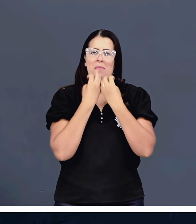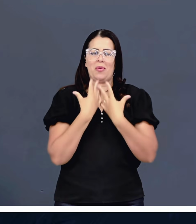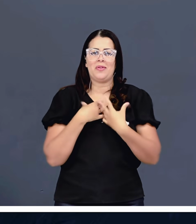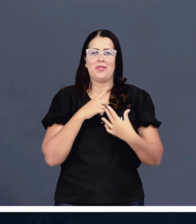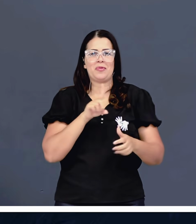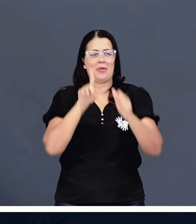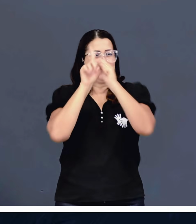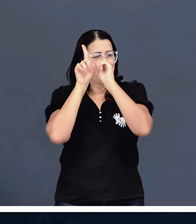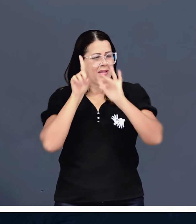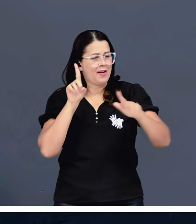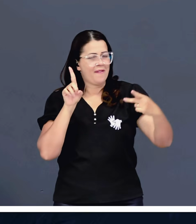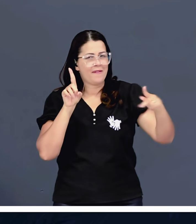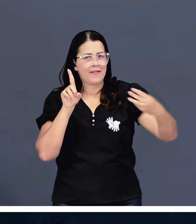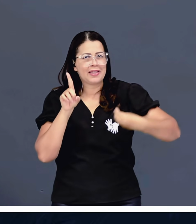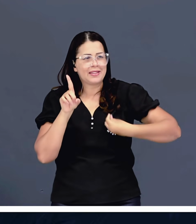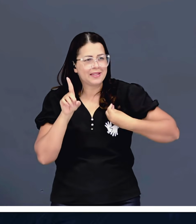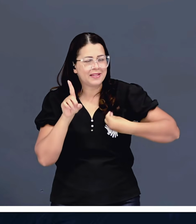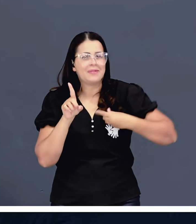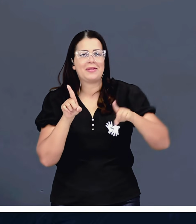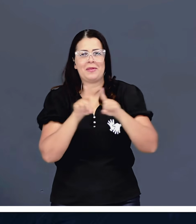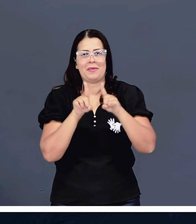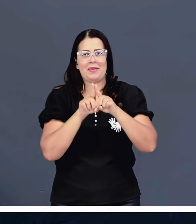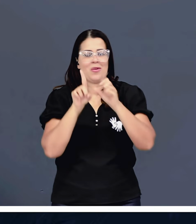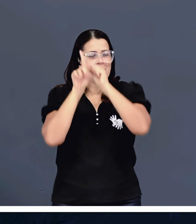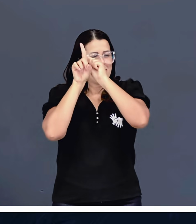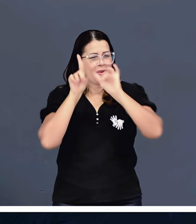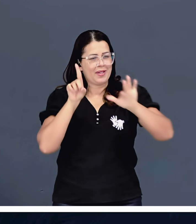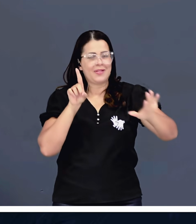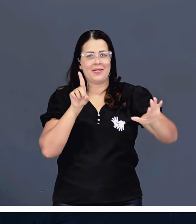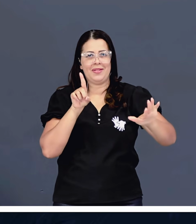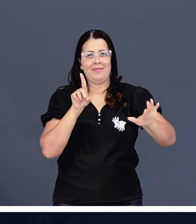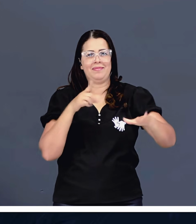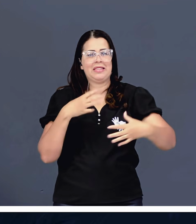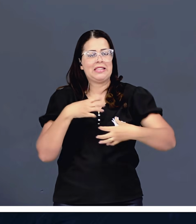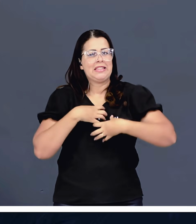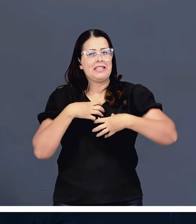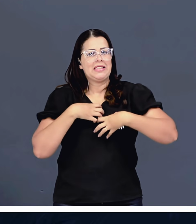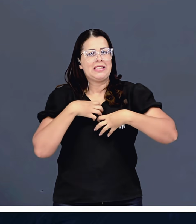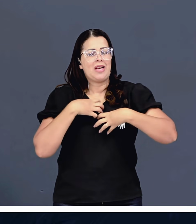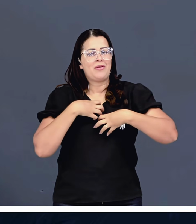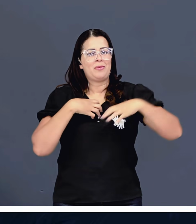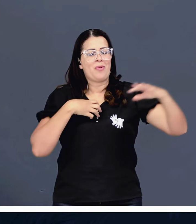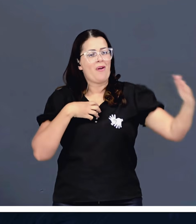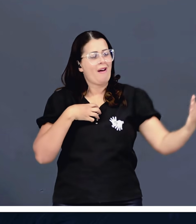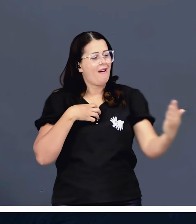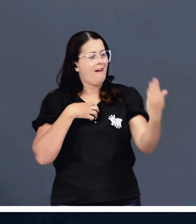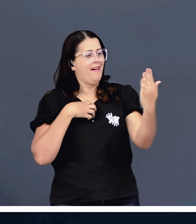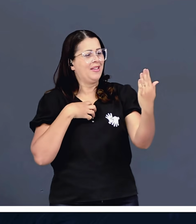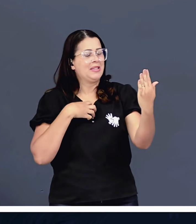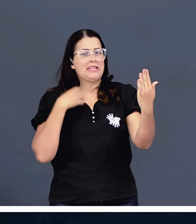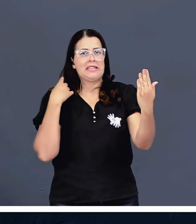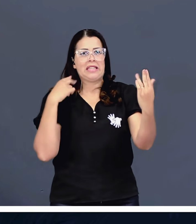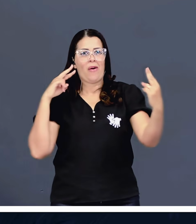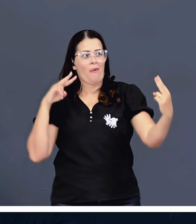pode abençoar a vida de alguém, né? Quando a gente abençoa, a gente sabe como é isso. É a sensação de olhar no rosto do outro e ver alegria, ver gratidão.